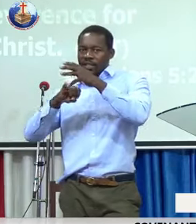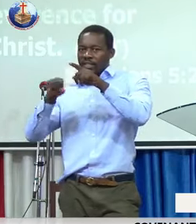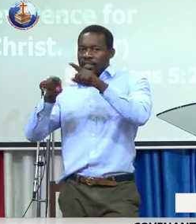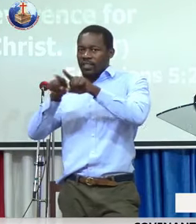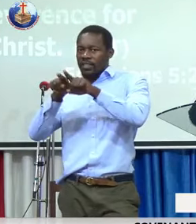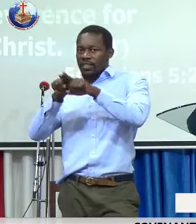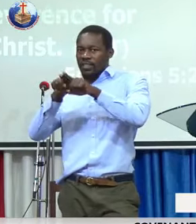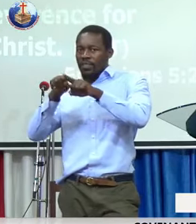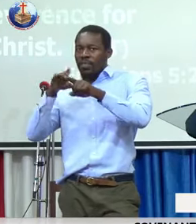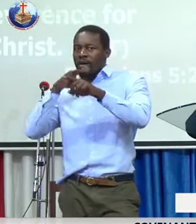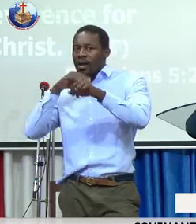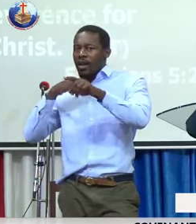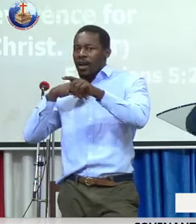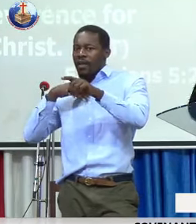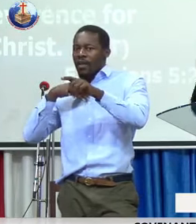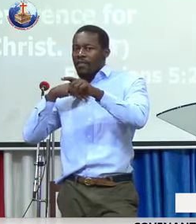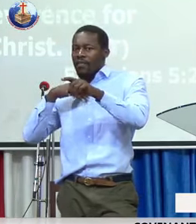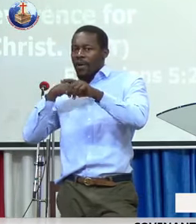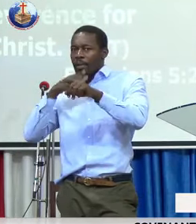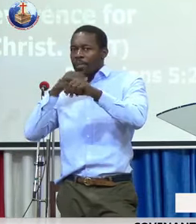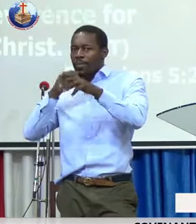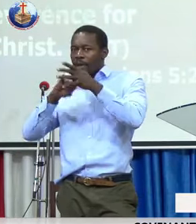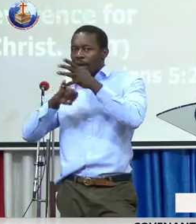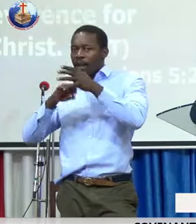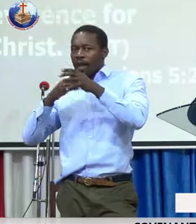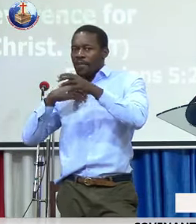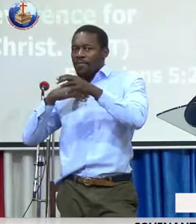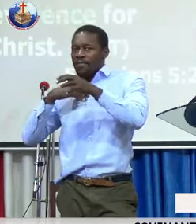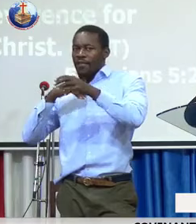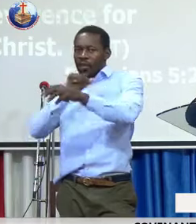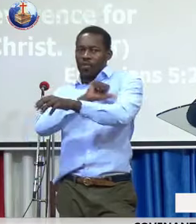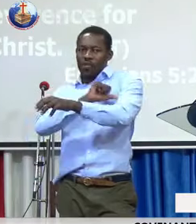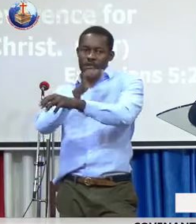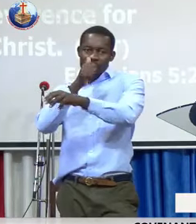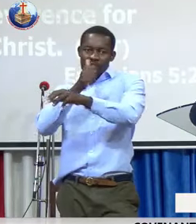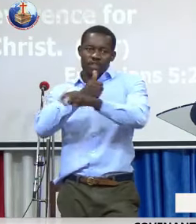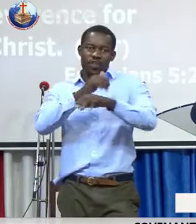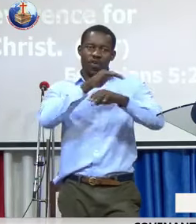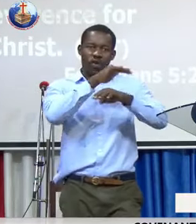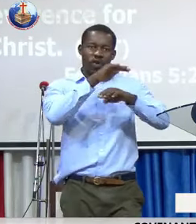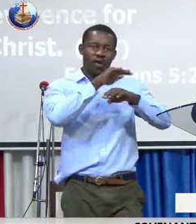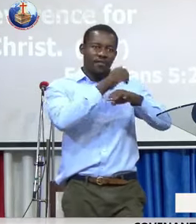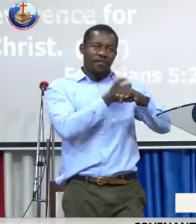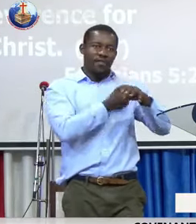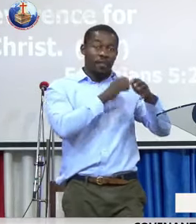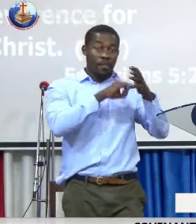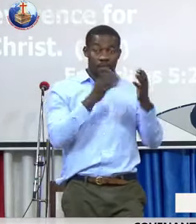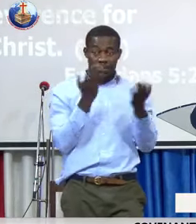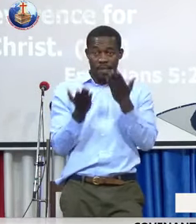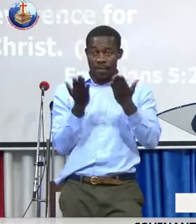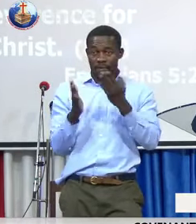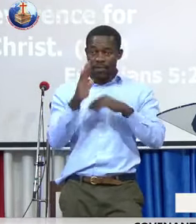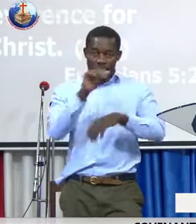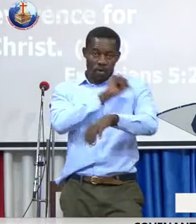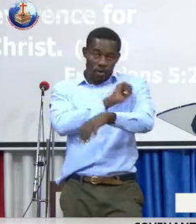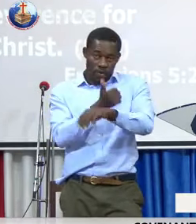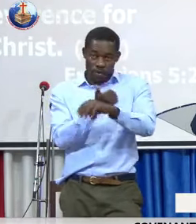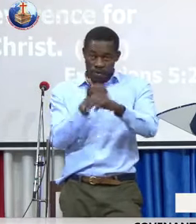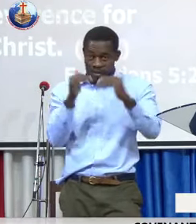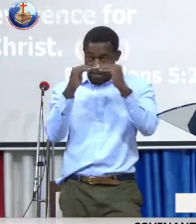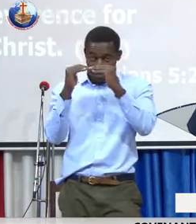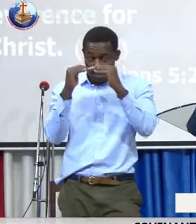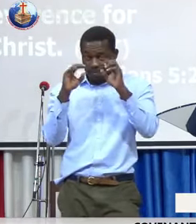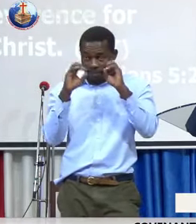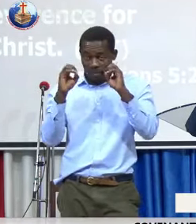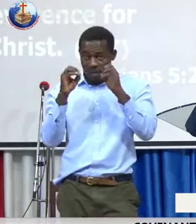wife. Na mwanaume ana mamlaka juu ya mwanamke. The authorities may not be the same. Mamlaka yanaweza kuwa hayatoshani. But it is authority